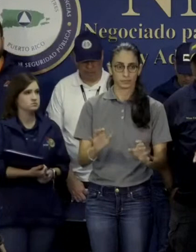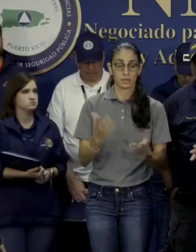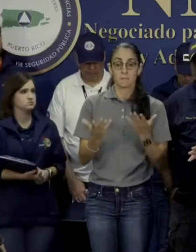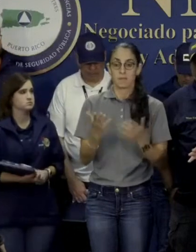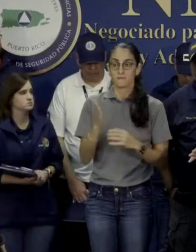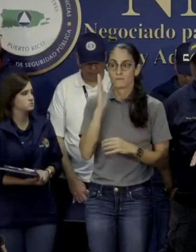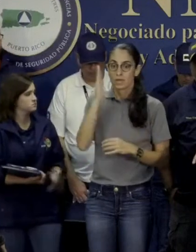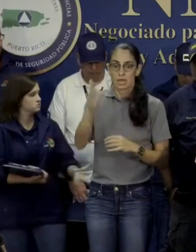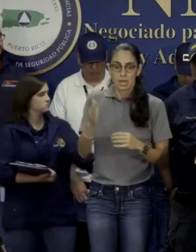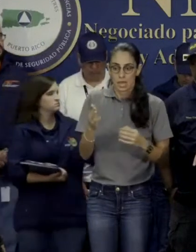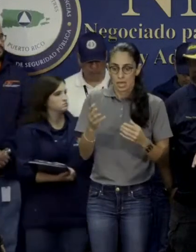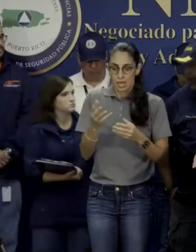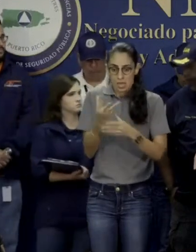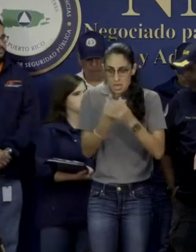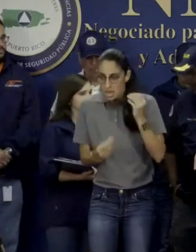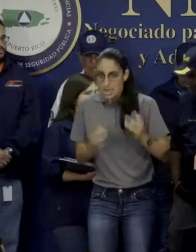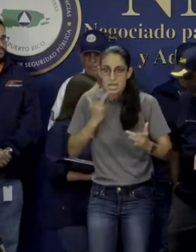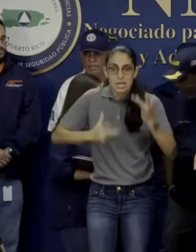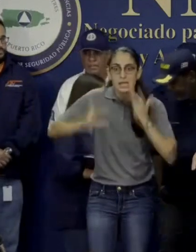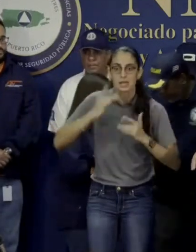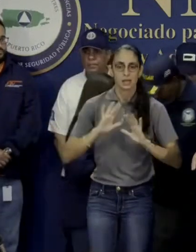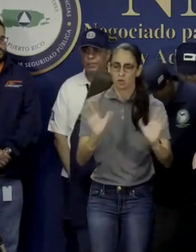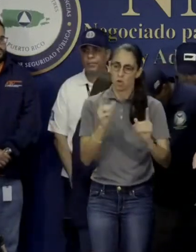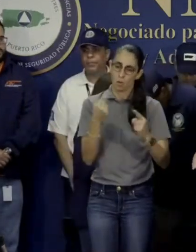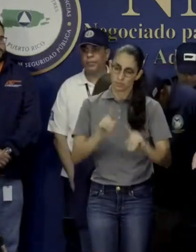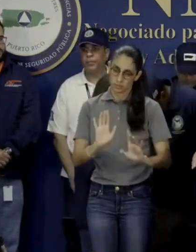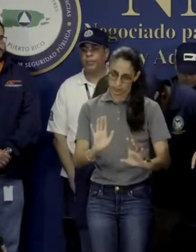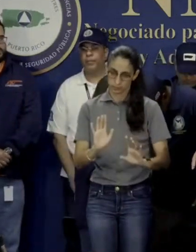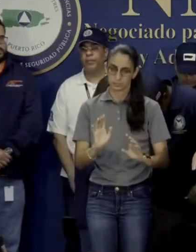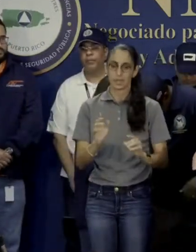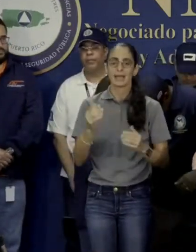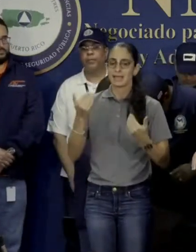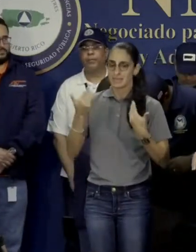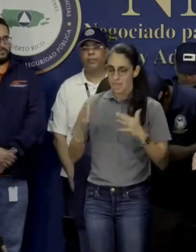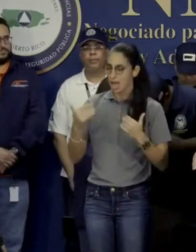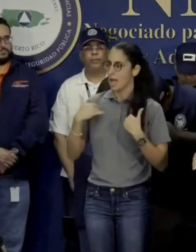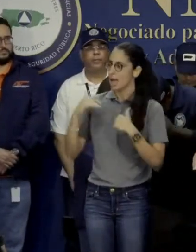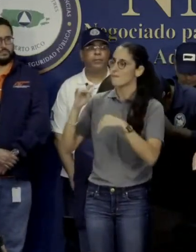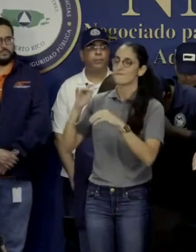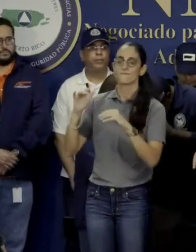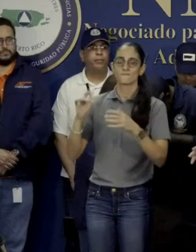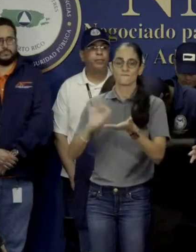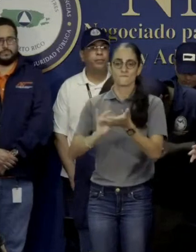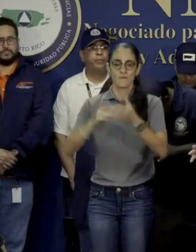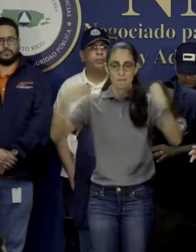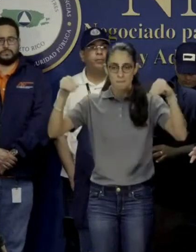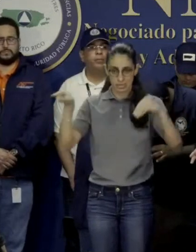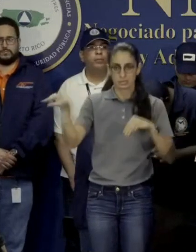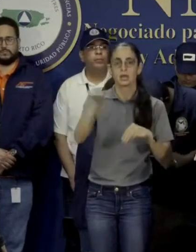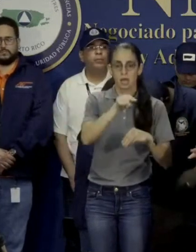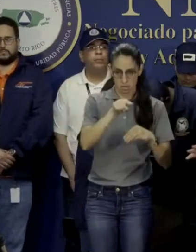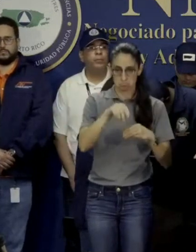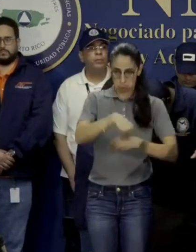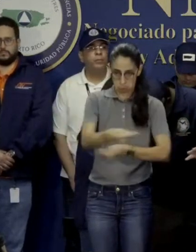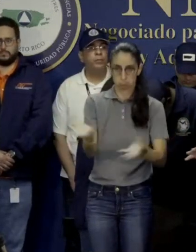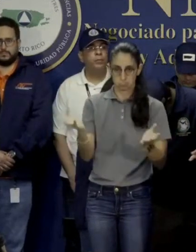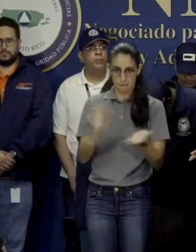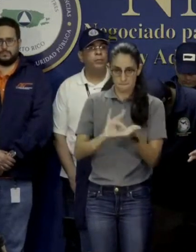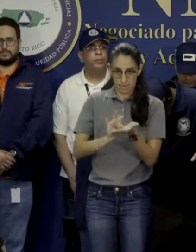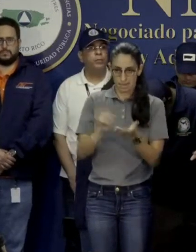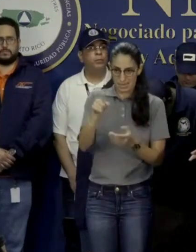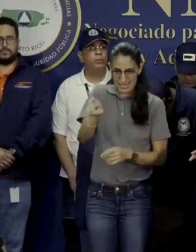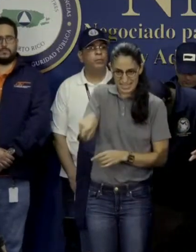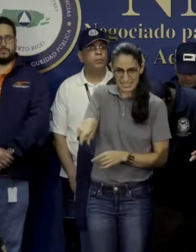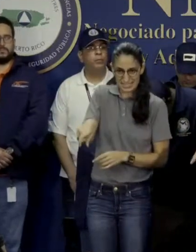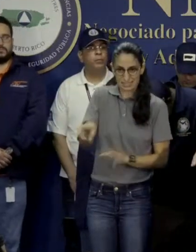una escasez, que no va a suceder, porque aquí tenemos la mayoría de los suplidores de farmacia en Puerto Rico, pues entonces haríamos el llamado. Pero en este momento,